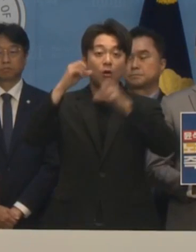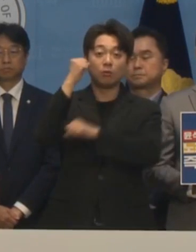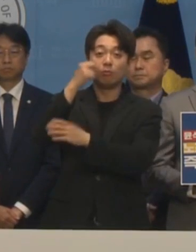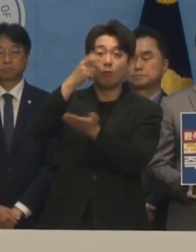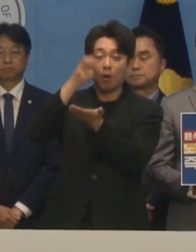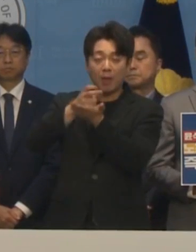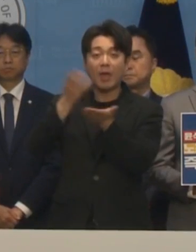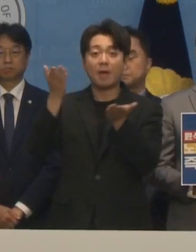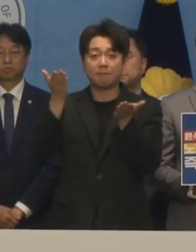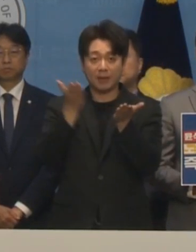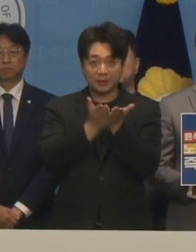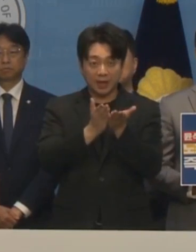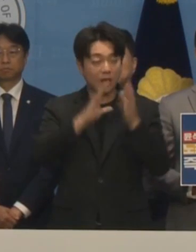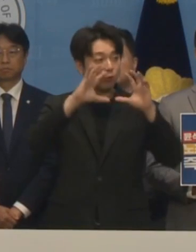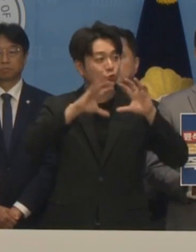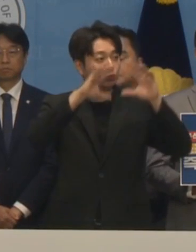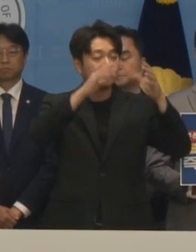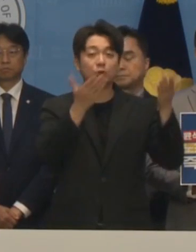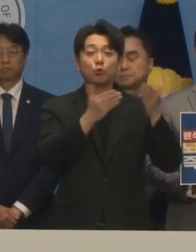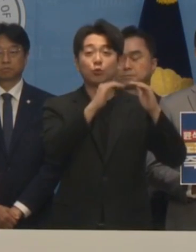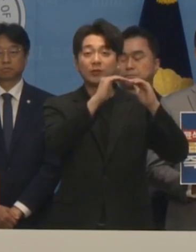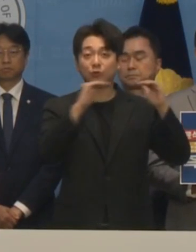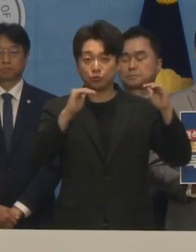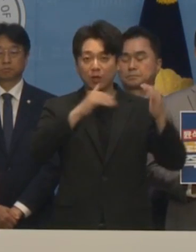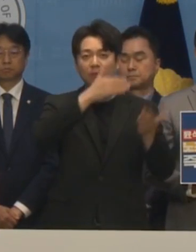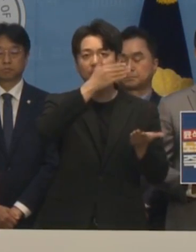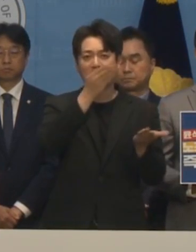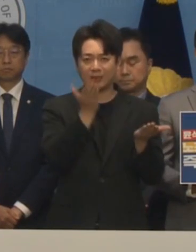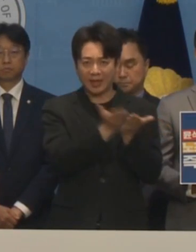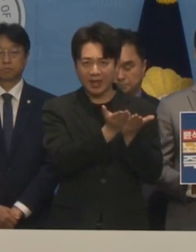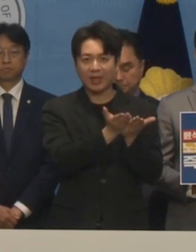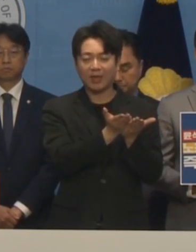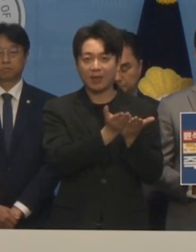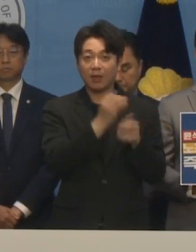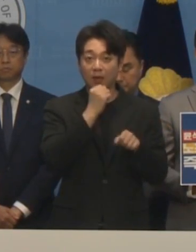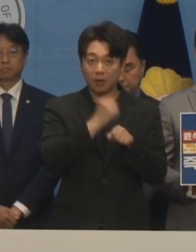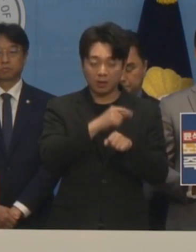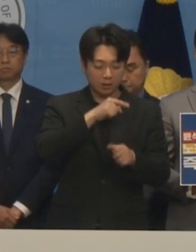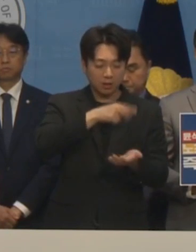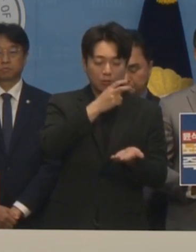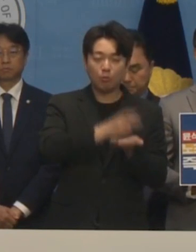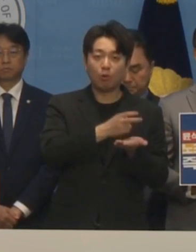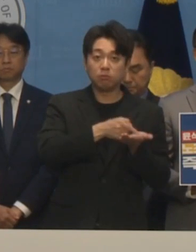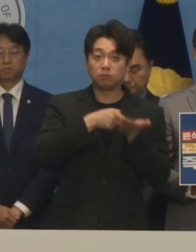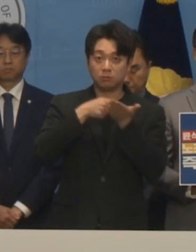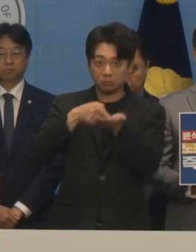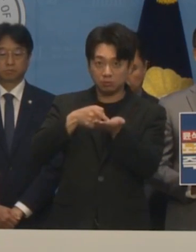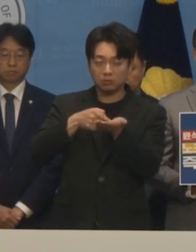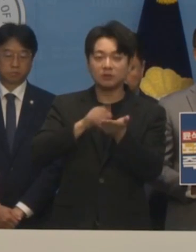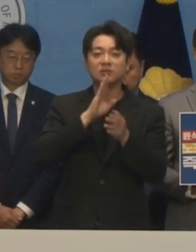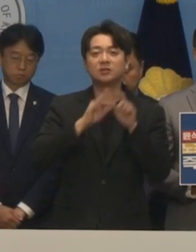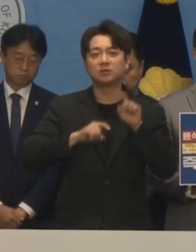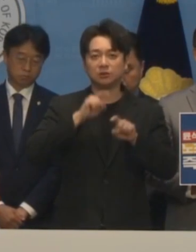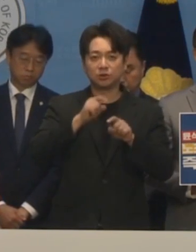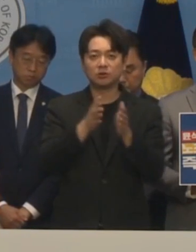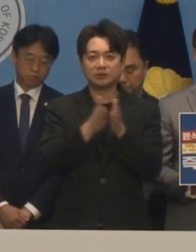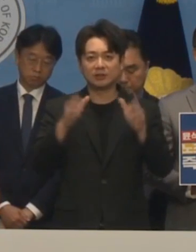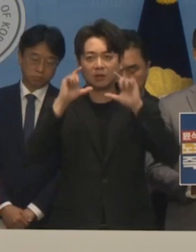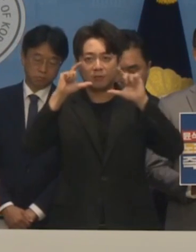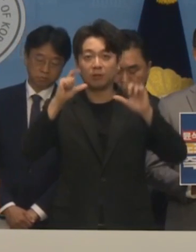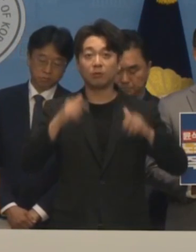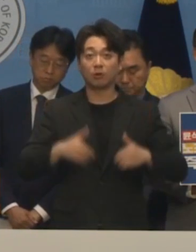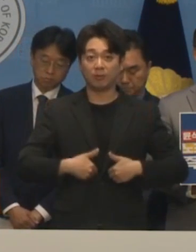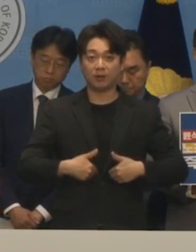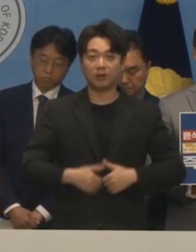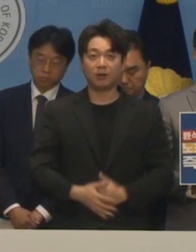기준에 맞게, 법원의 판단에 맞게 노조법 2, 3조 개정을 즉각 처리해야 할 것입니다.